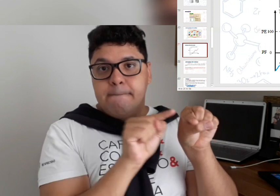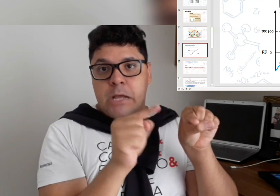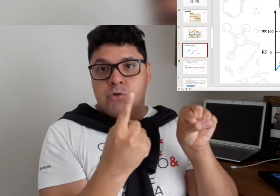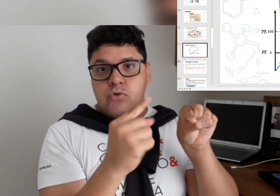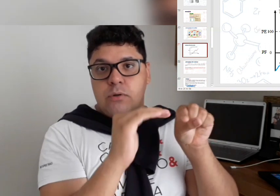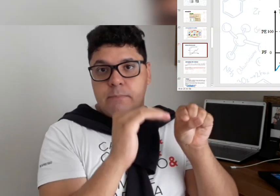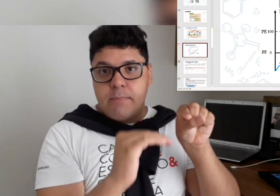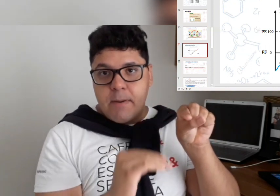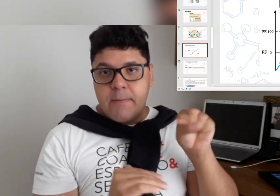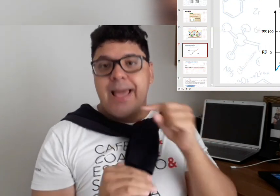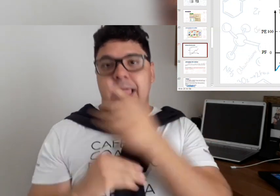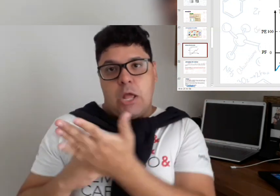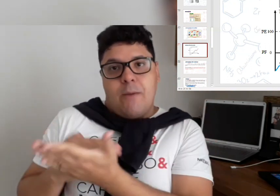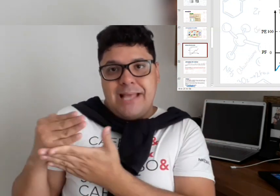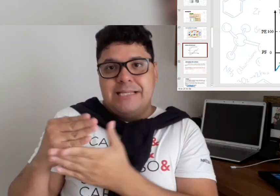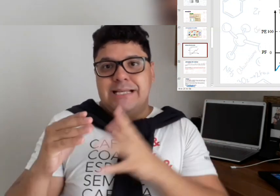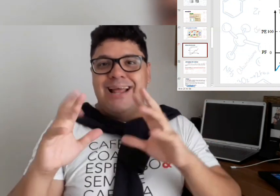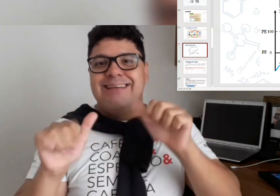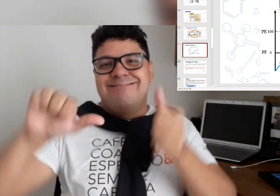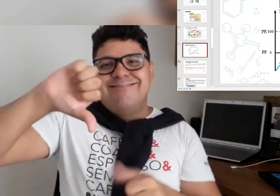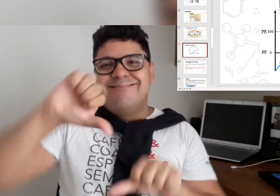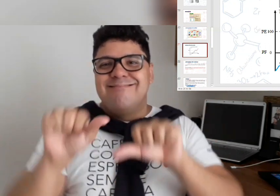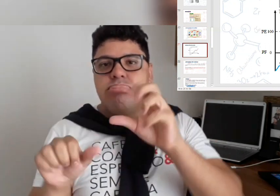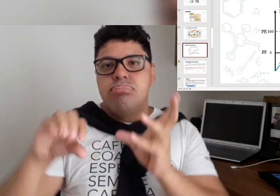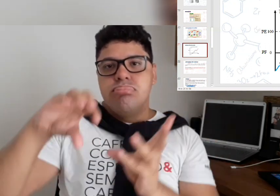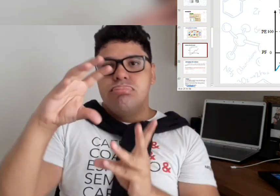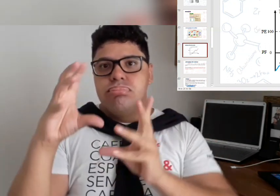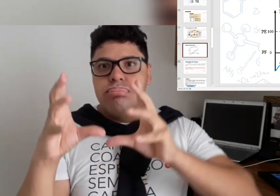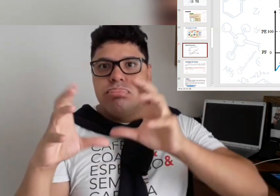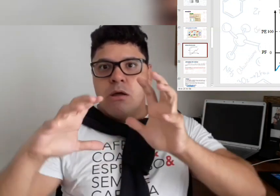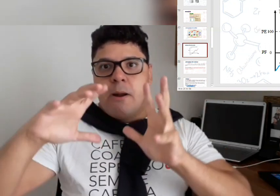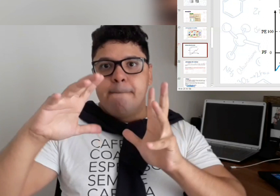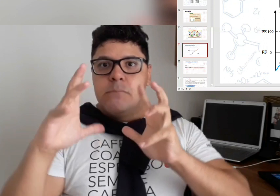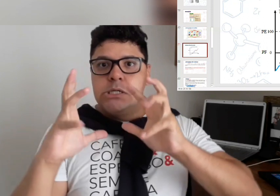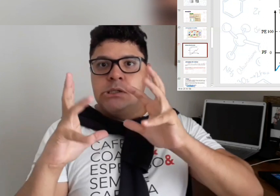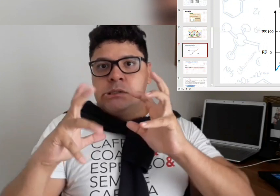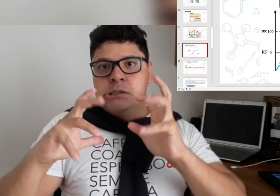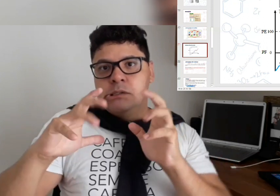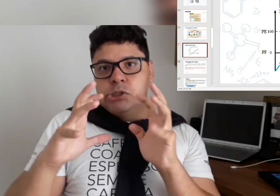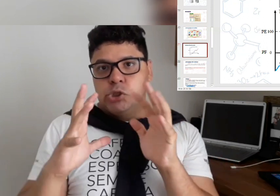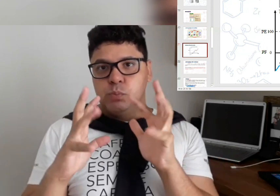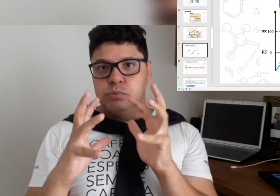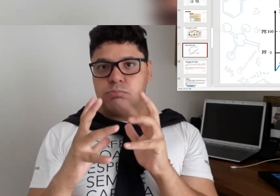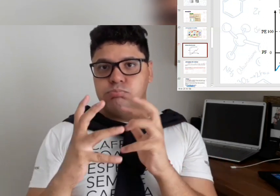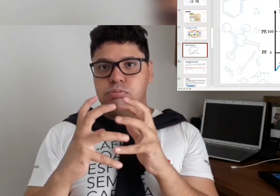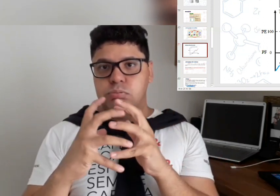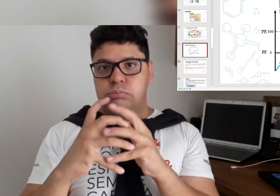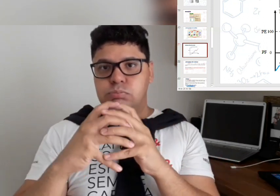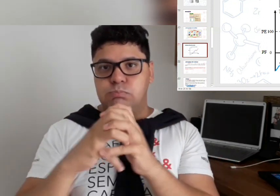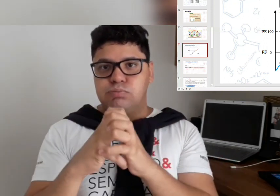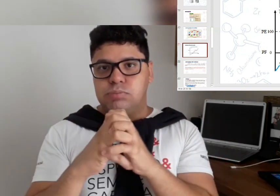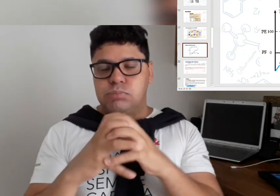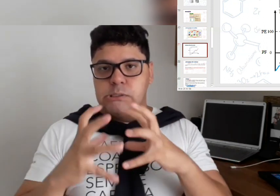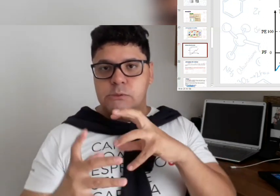hora que ela atinge o ponto de 0 graus, né? Em 0 graus, ela vai estar começando a ser